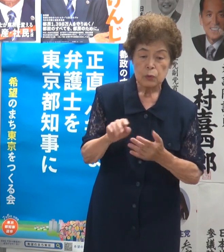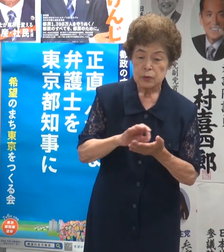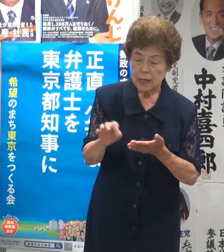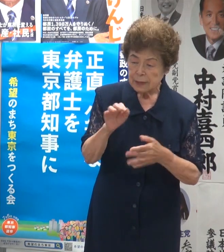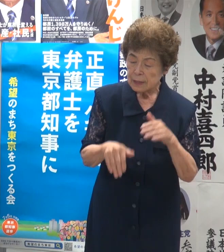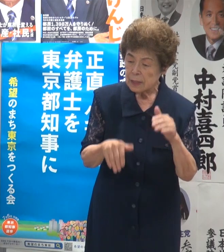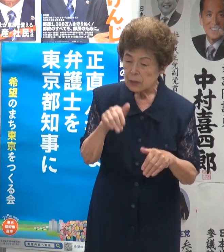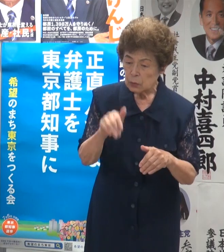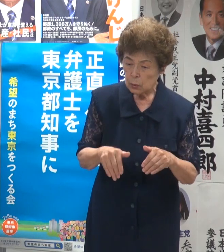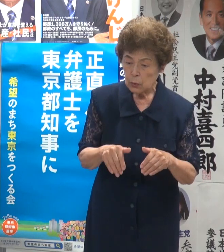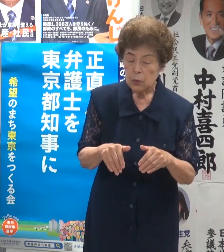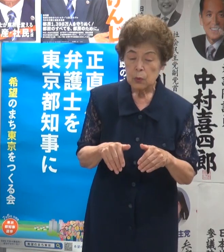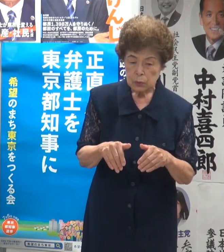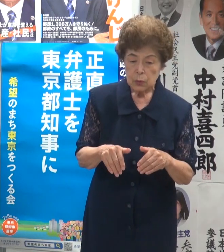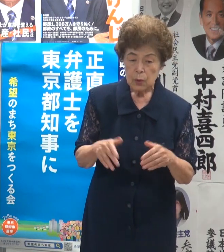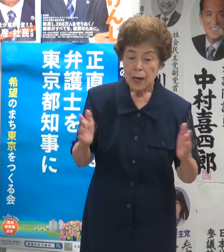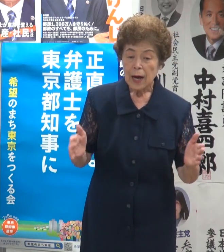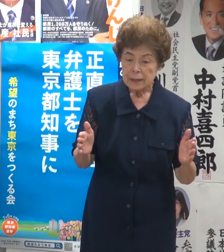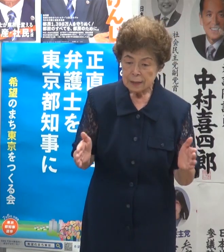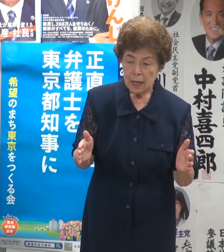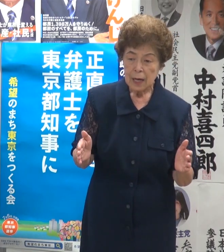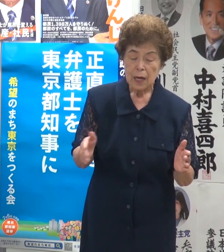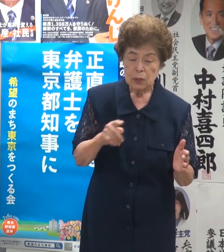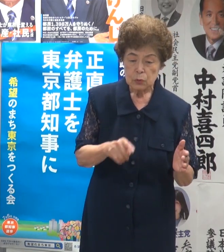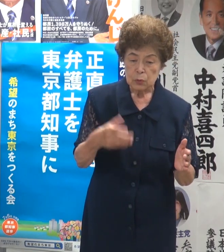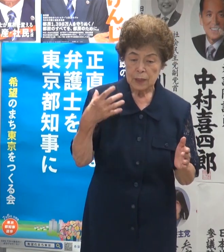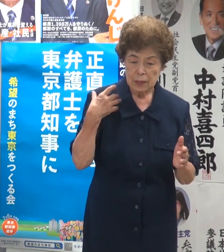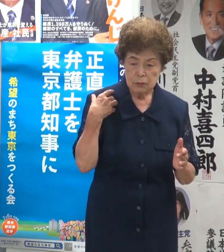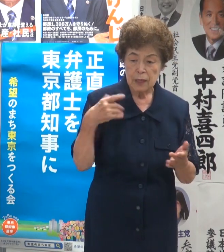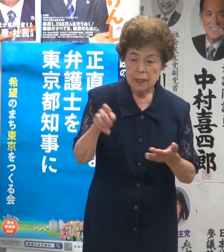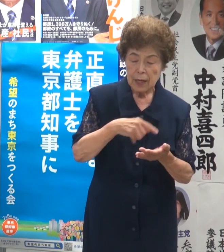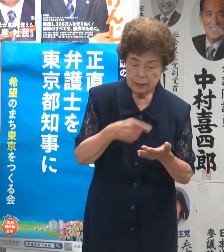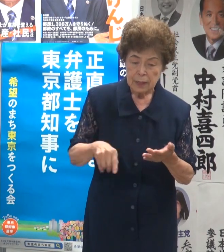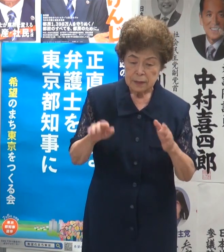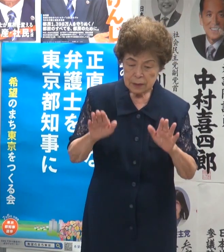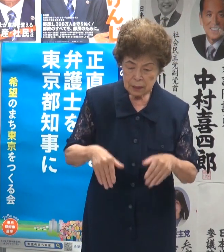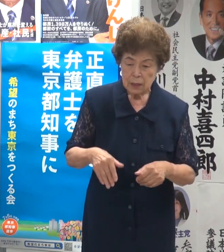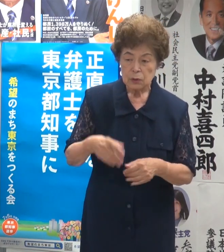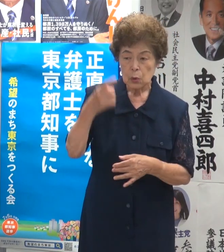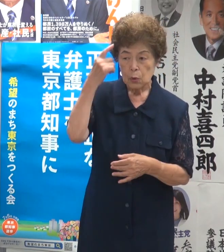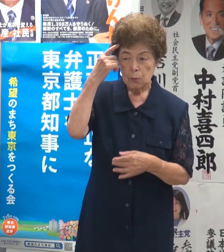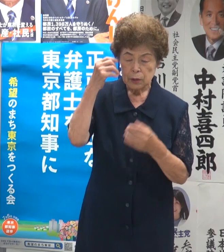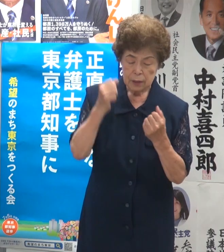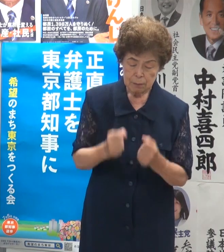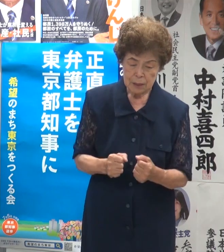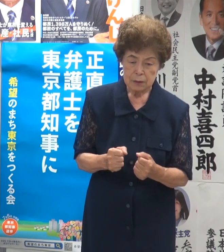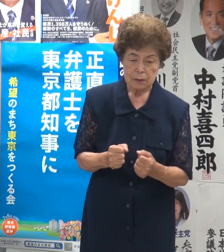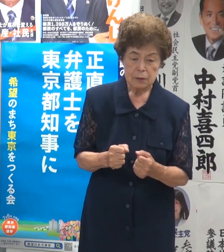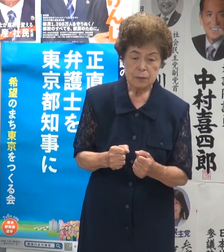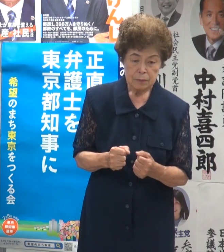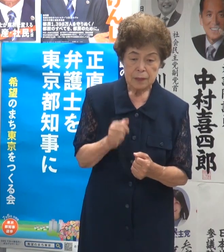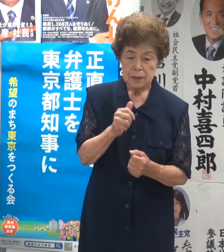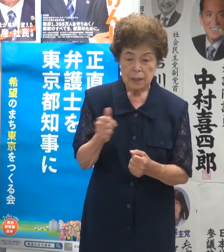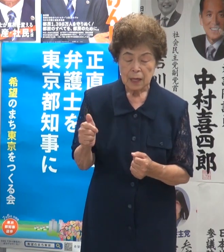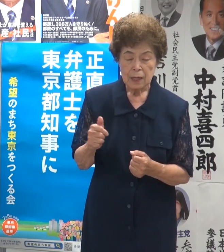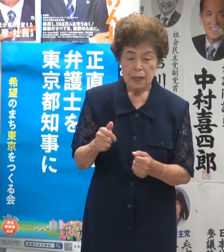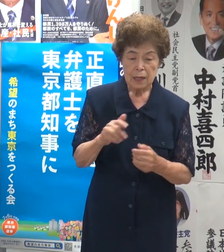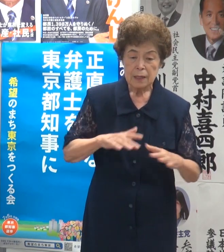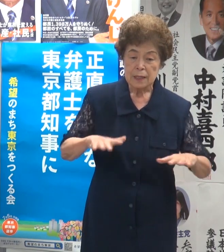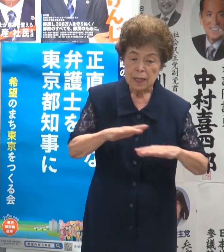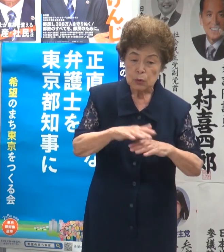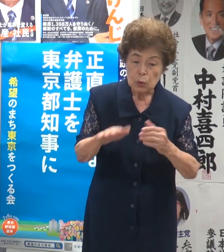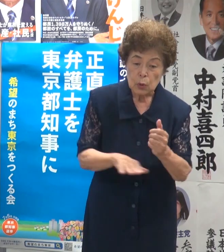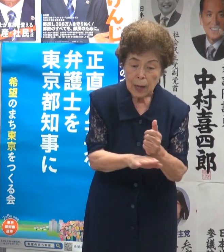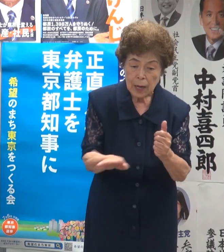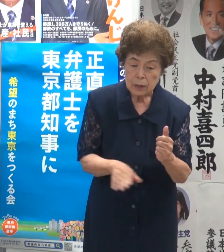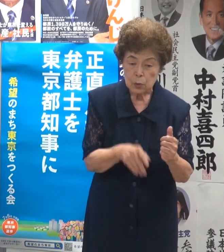挙戦の中でその役割を果たしたんじゃないかというふうに思ってますけど、ただネット環境自